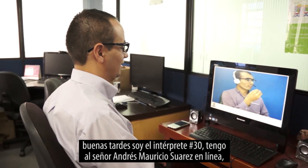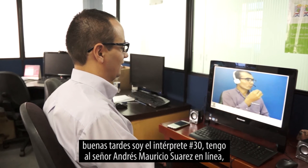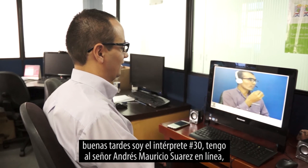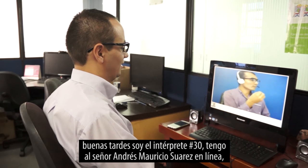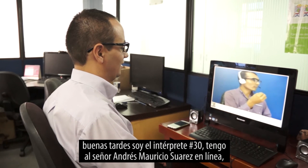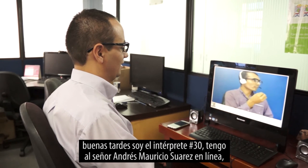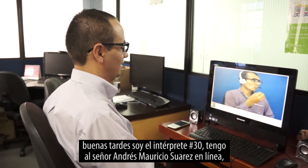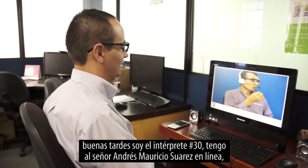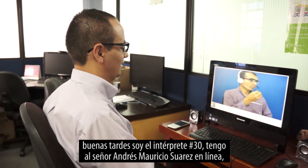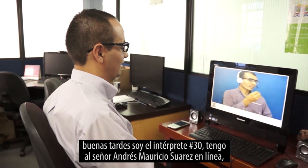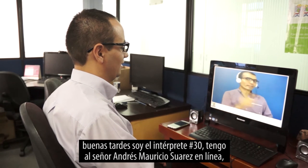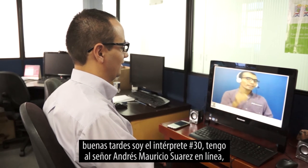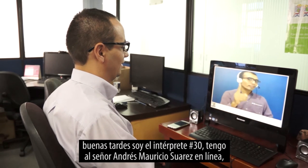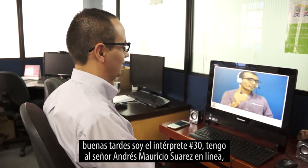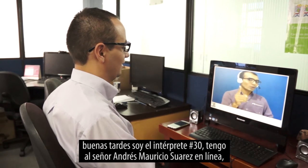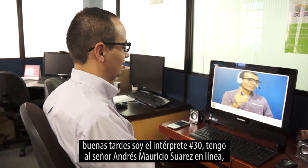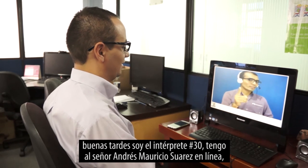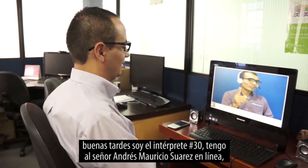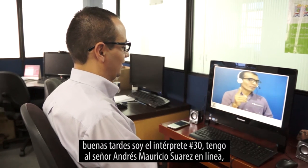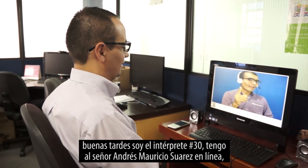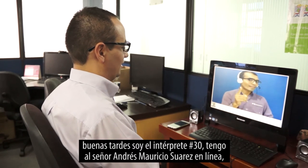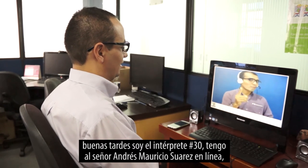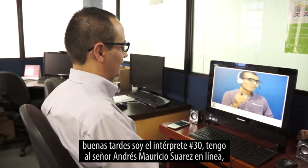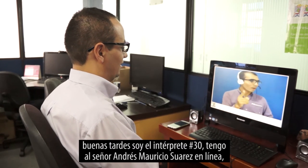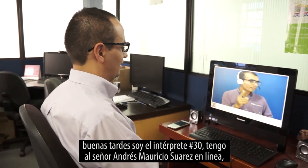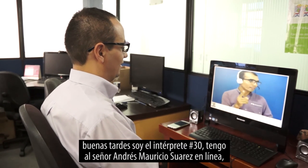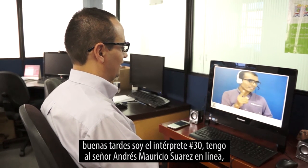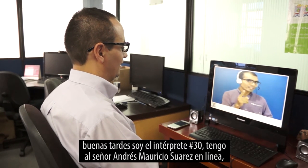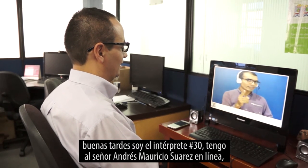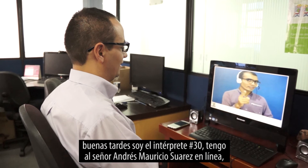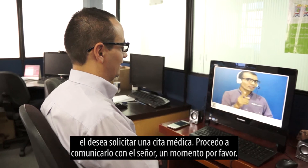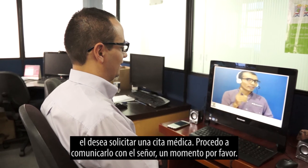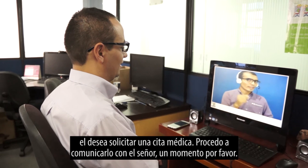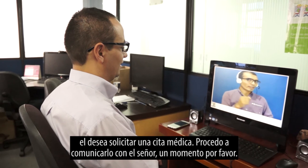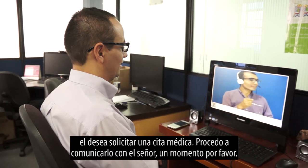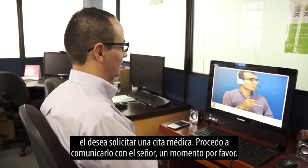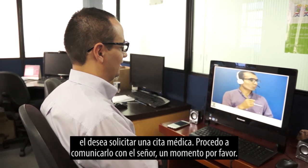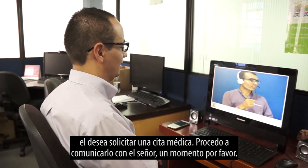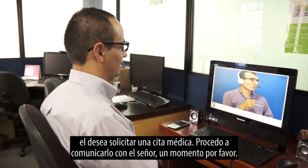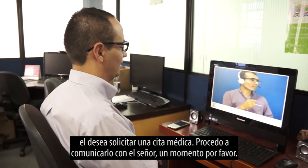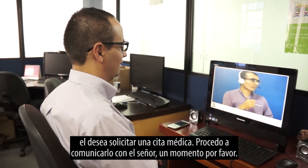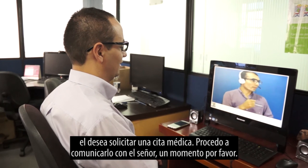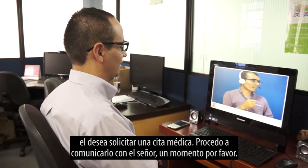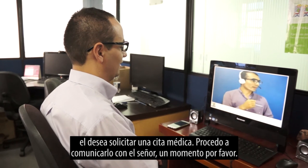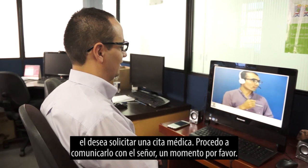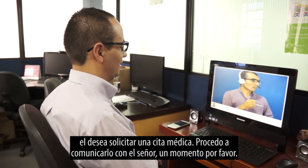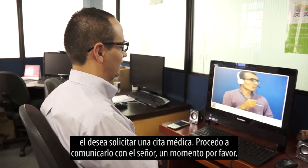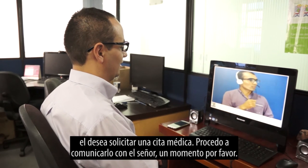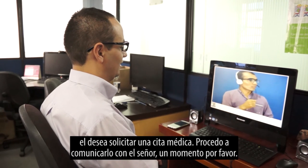Buenas tardes, soy el intérprete número 30. Tengo al señor Andrés Mauricio Suárez en línea. Él desea solicitar